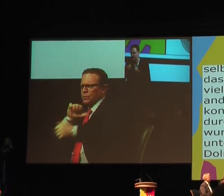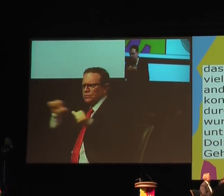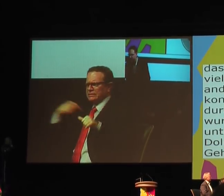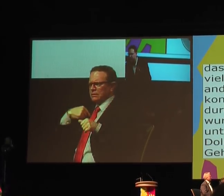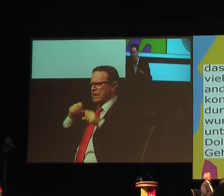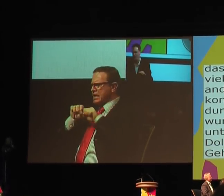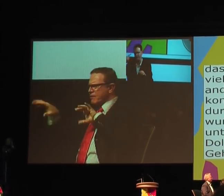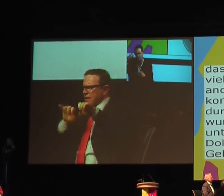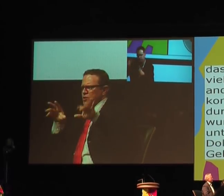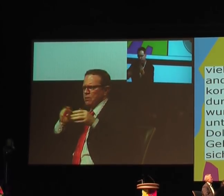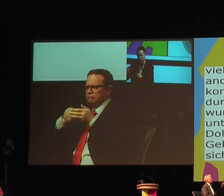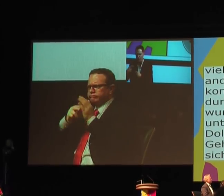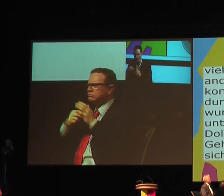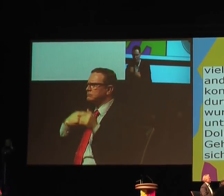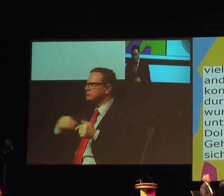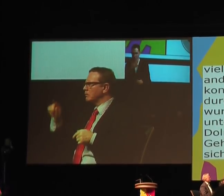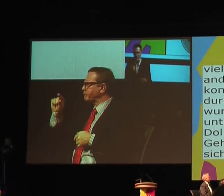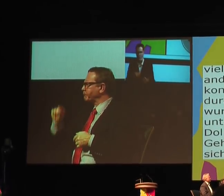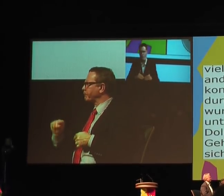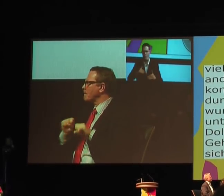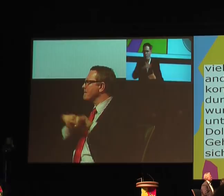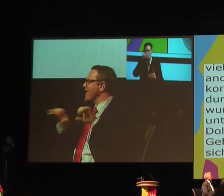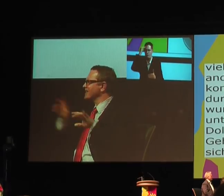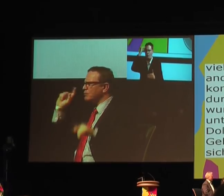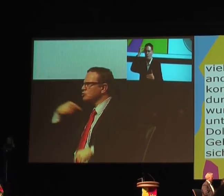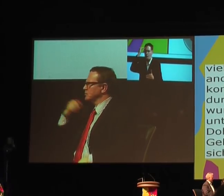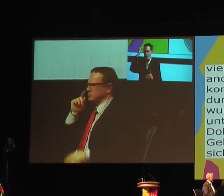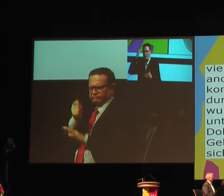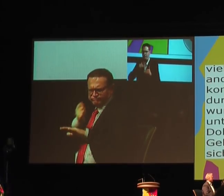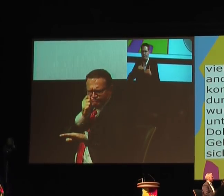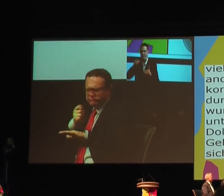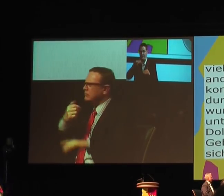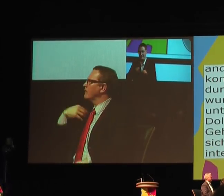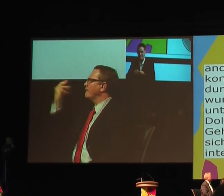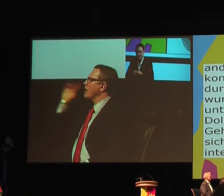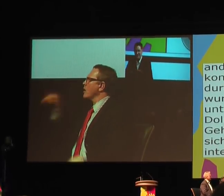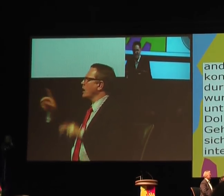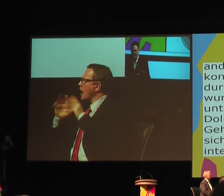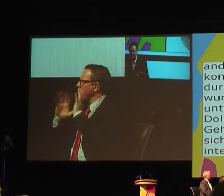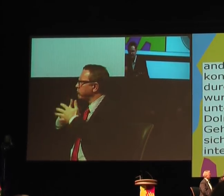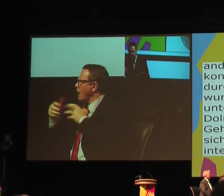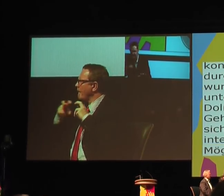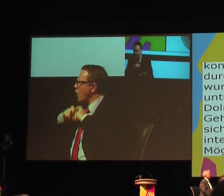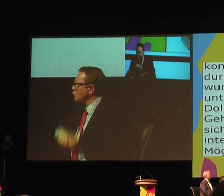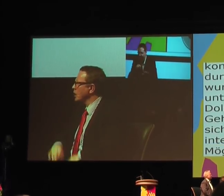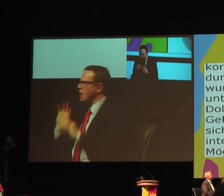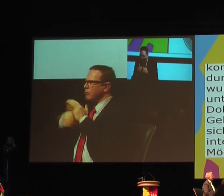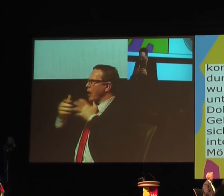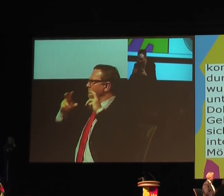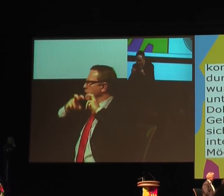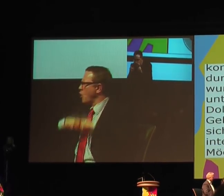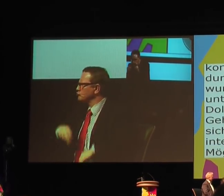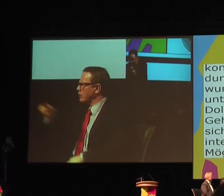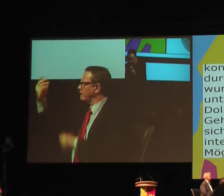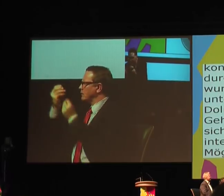intelligent sie sind und welche Möglichkeiten sie haben. Und dann gehen sie an die Universität und studieren dort